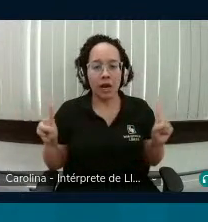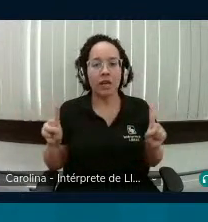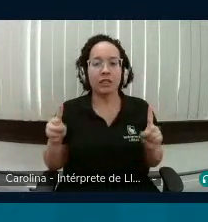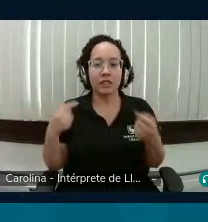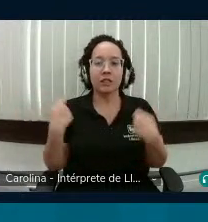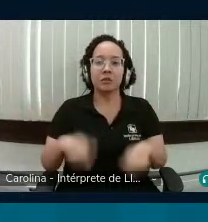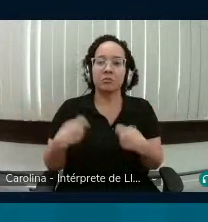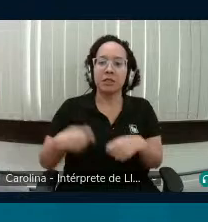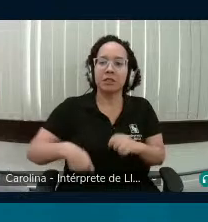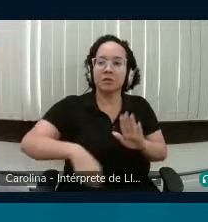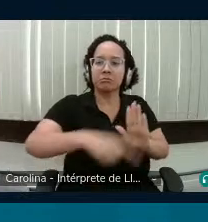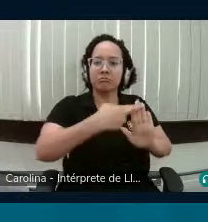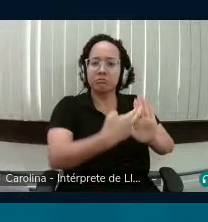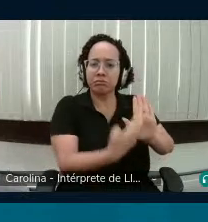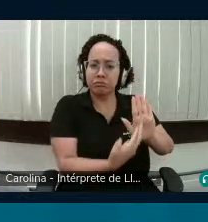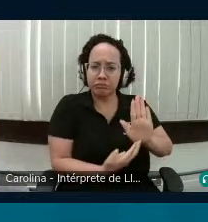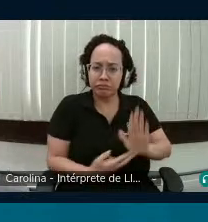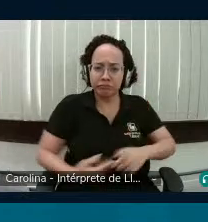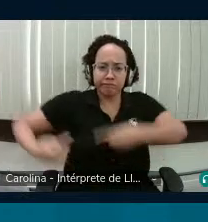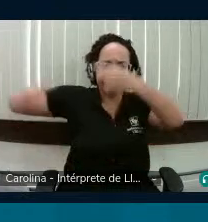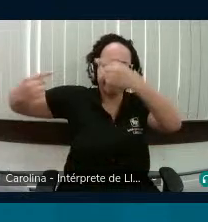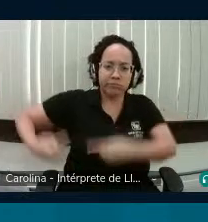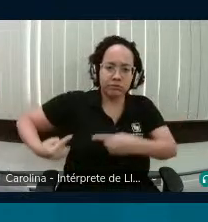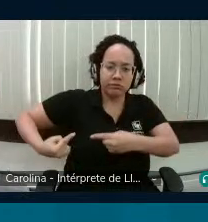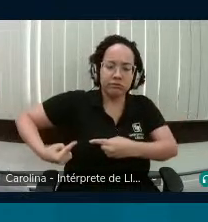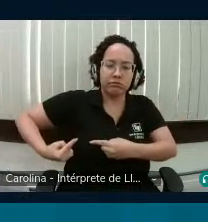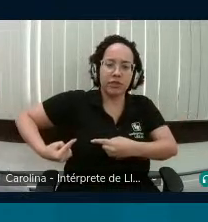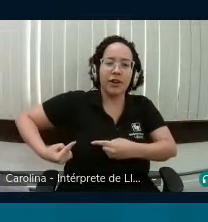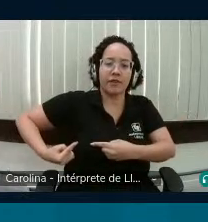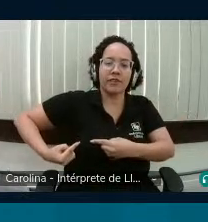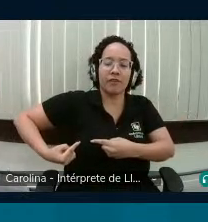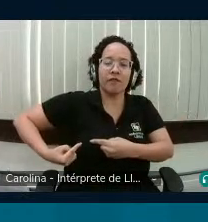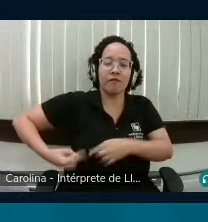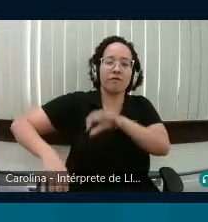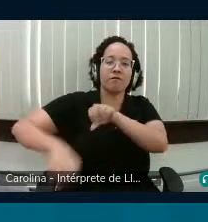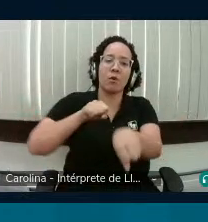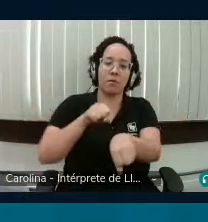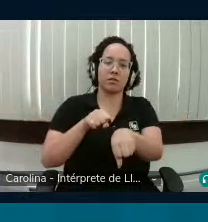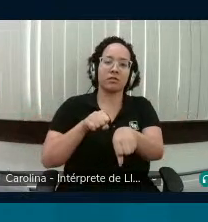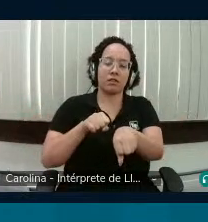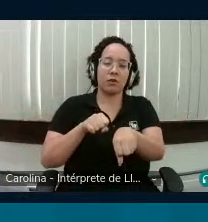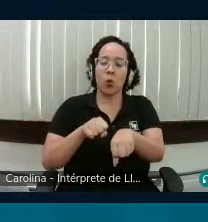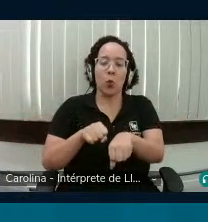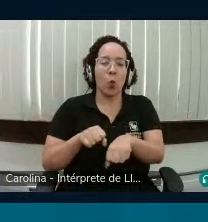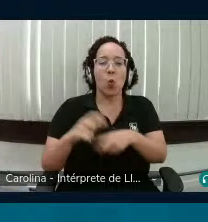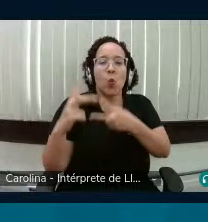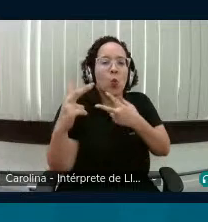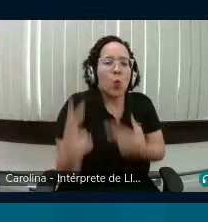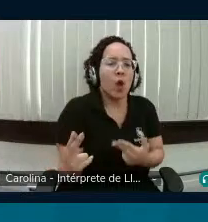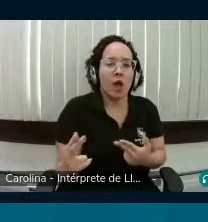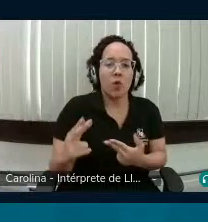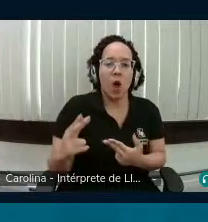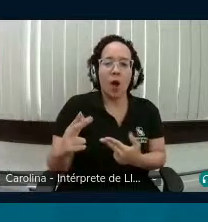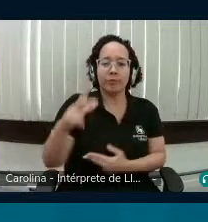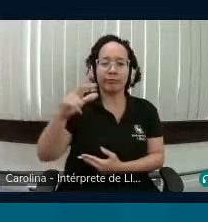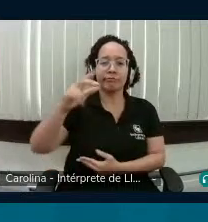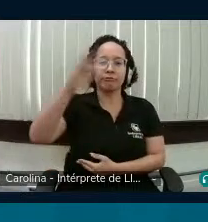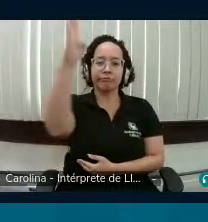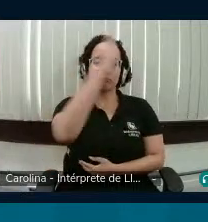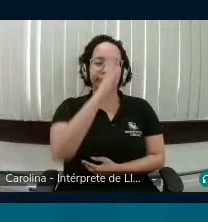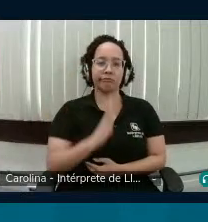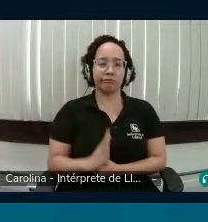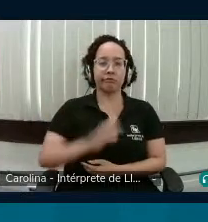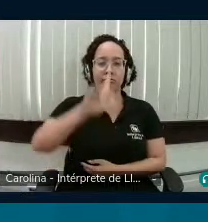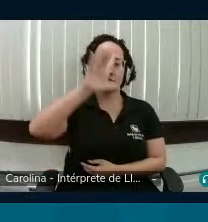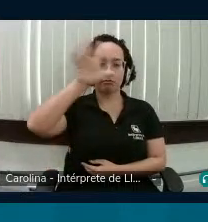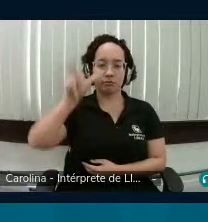uma política, né, de formação como o Prof. EPT, né? E é uma política que é apoiada